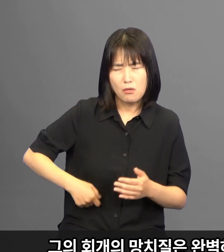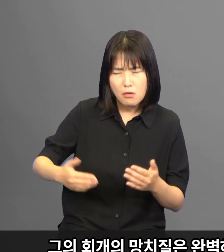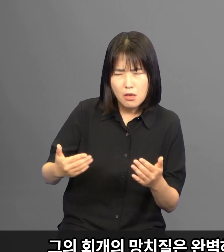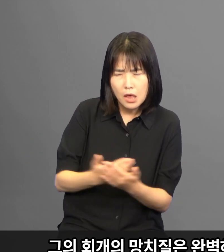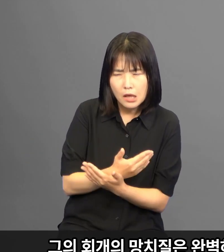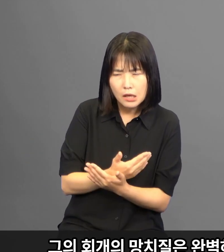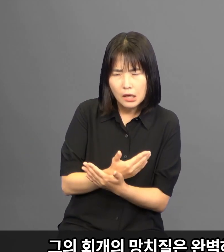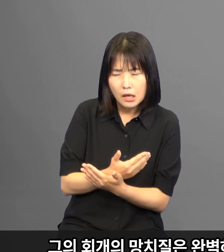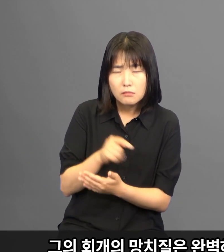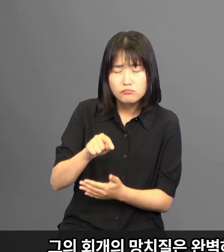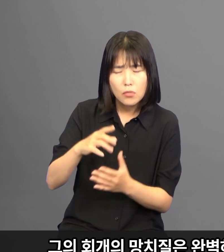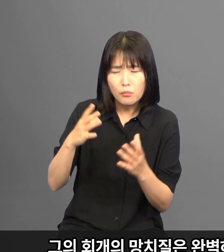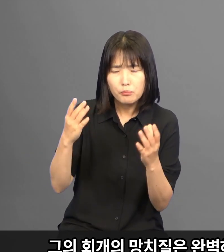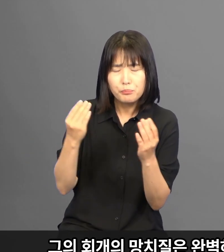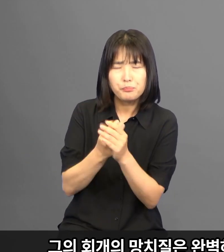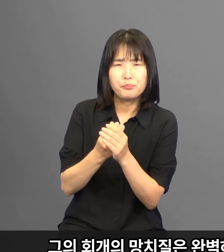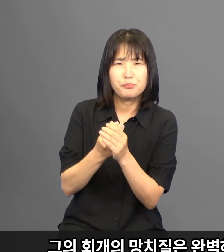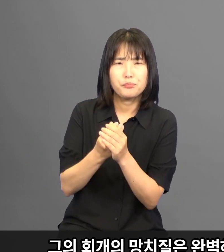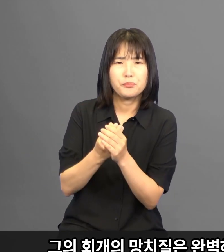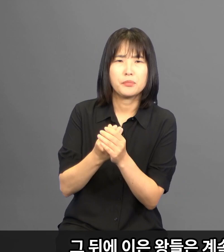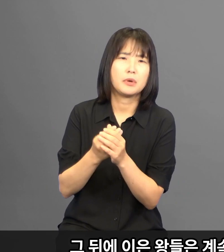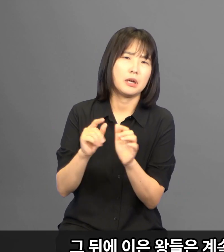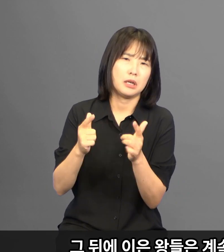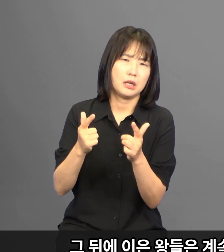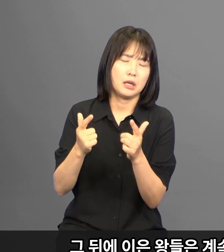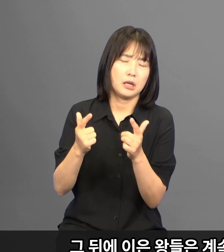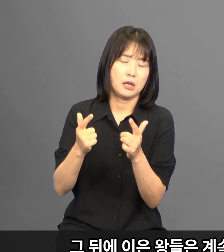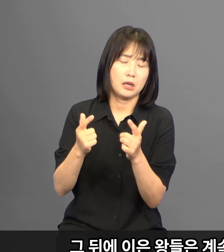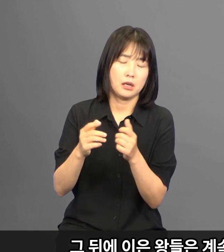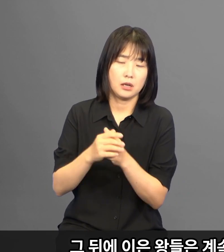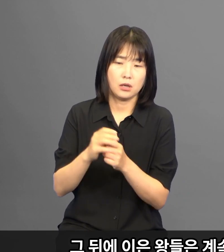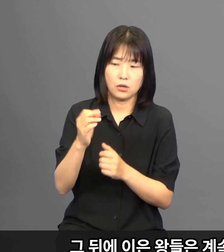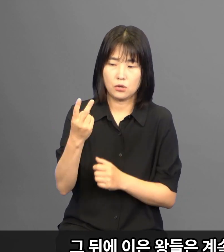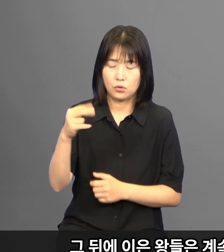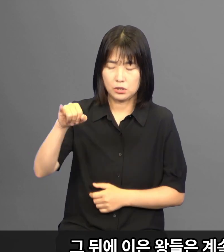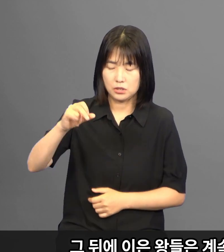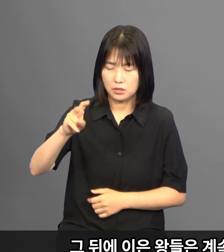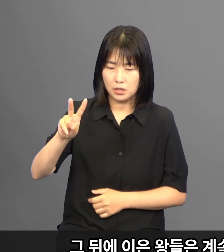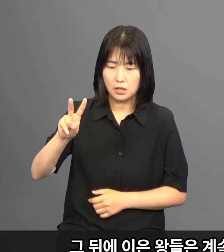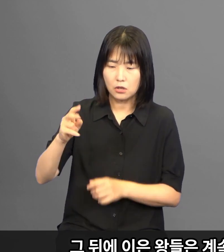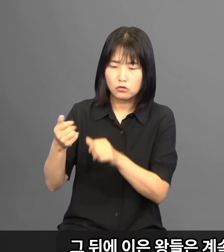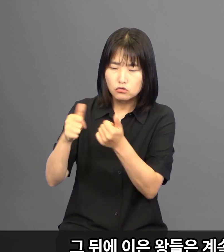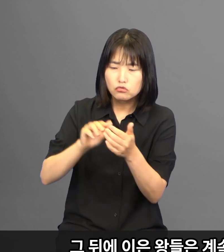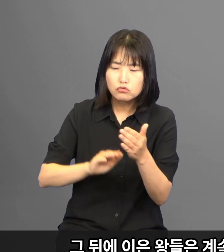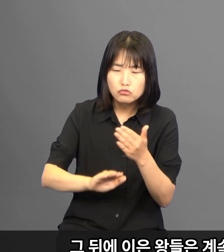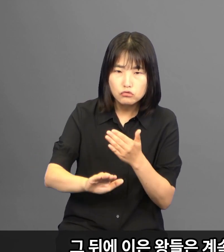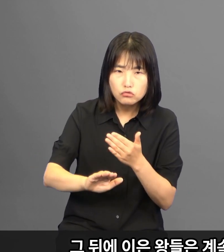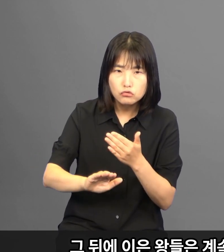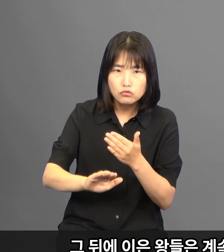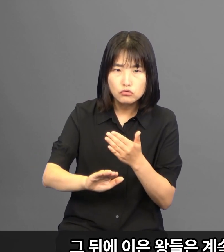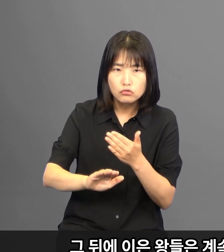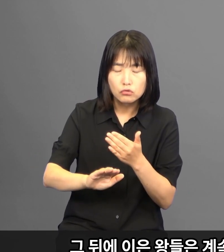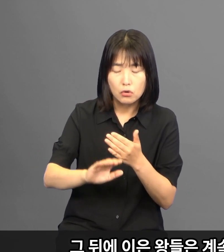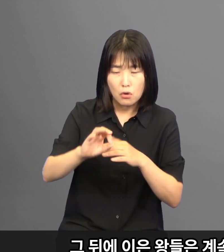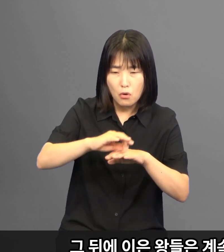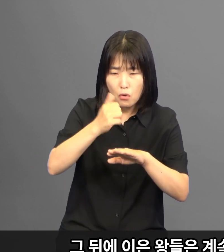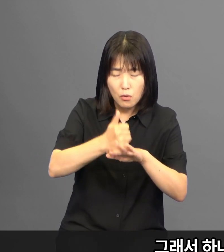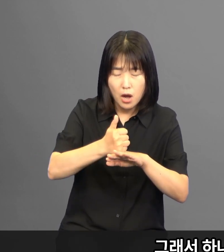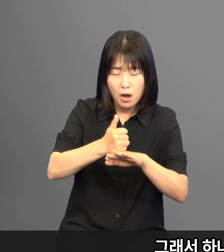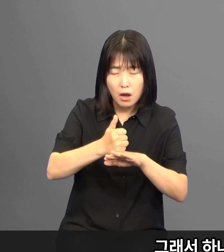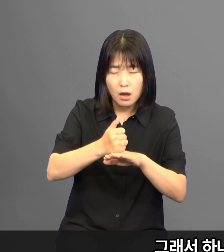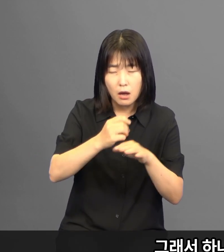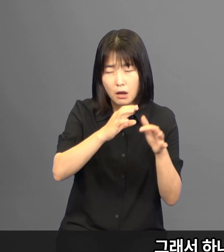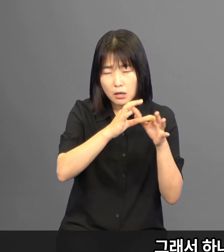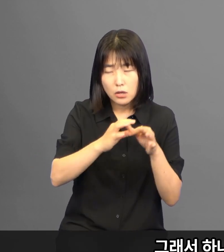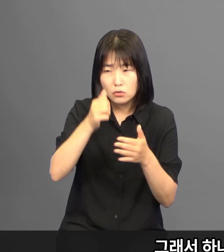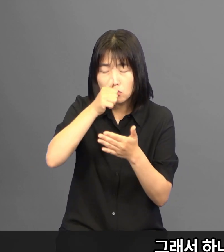완벽하지 않았고, 다시 그가 죽은 이후에 그 뒤에 이은 왕들은 계속 또한 우상을 숭배하게 됩니다.